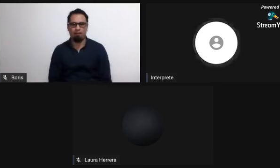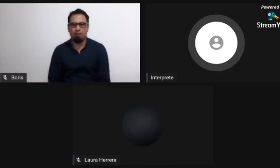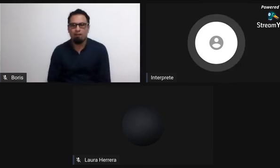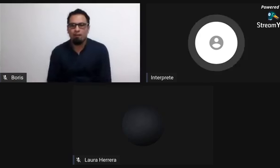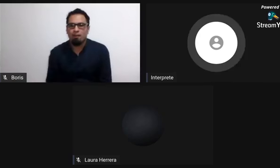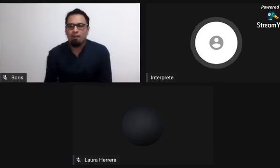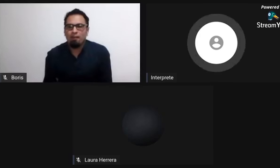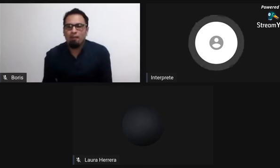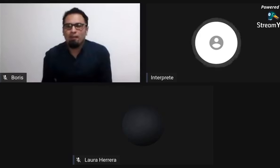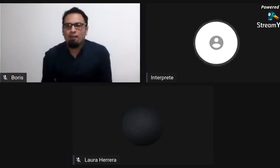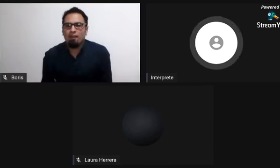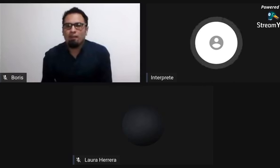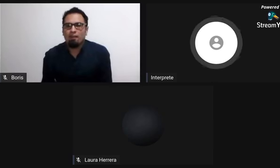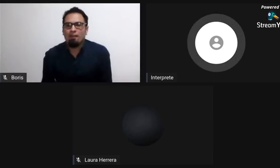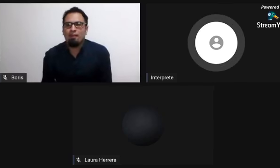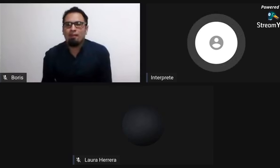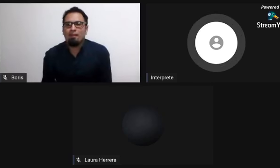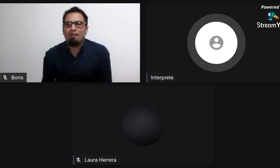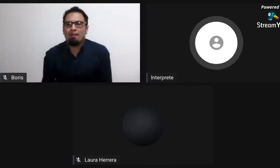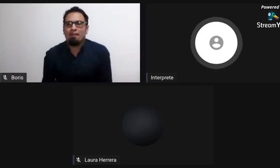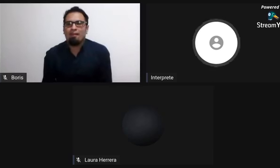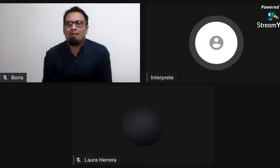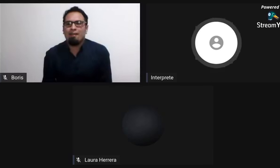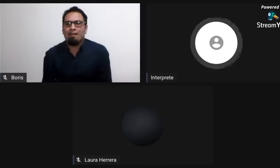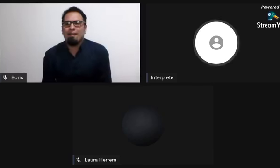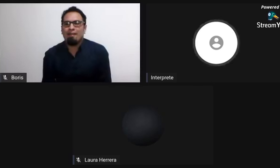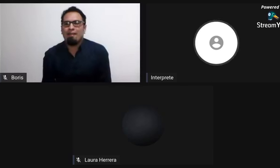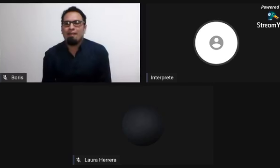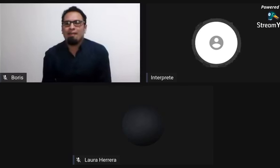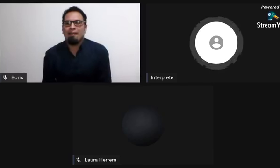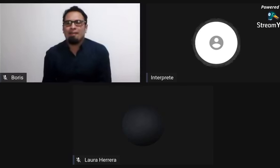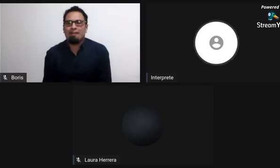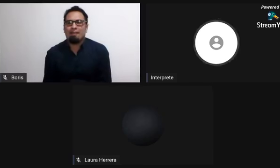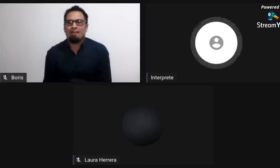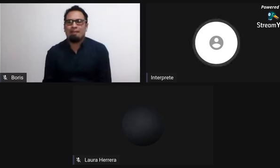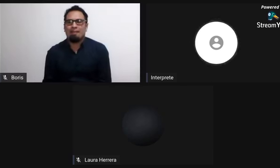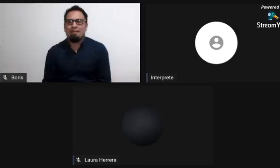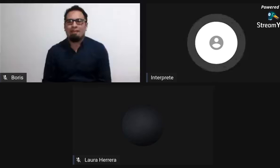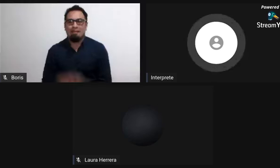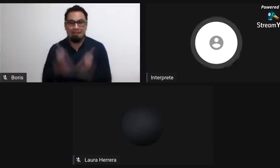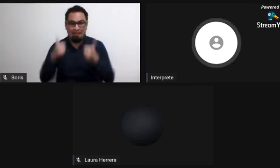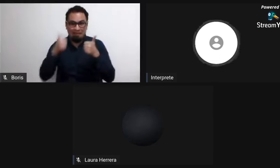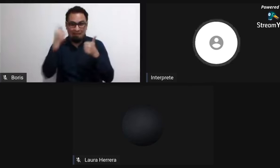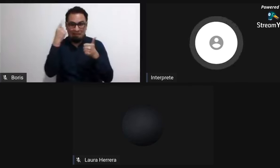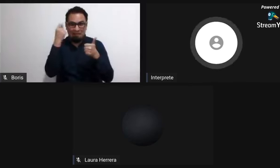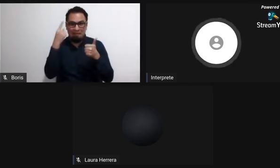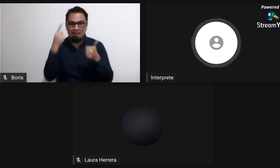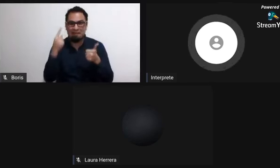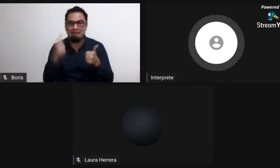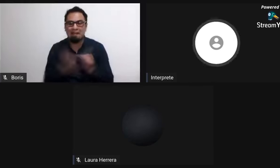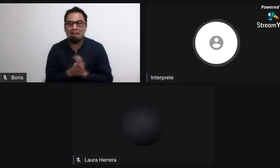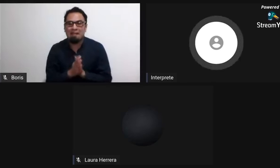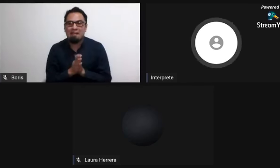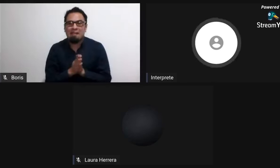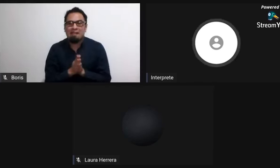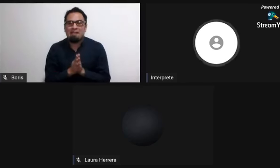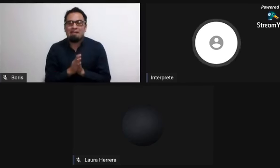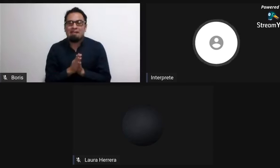Había también un apoyo o un respaldo que tenía que ver mucho con el tema de la cultura o de la identidad